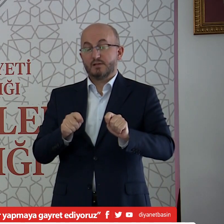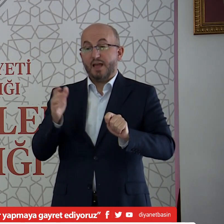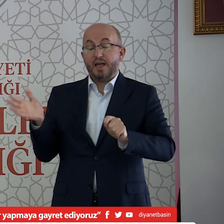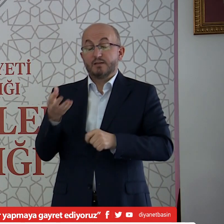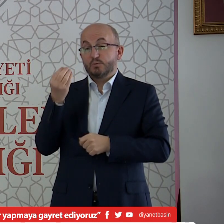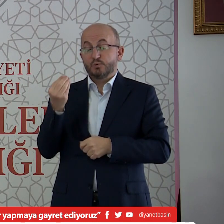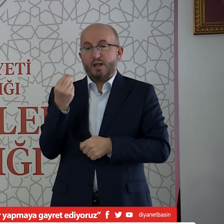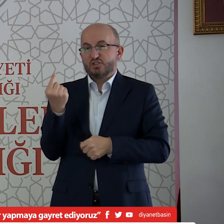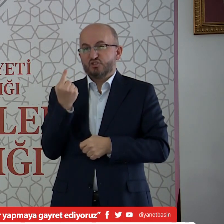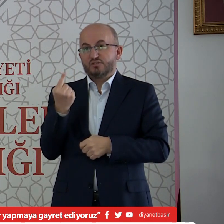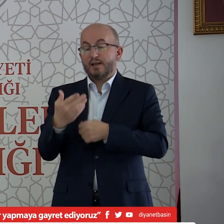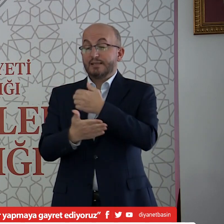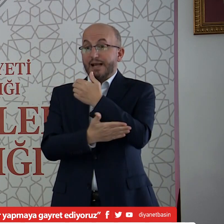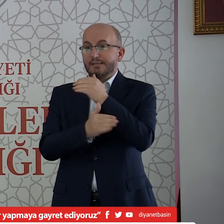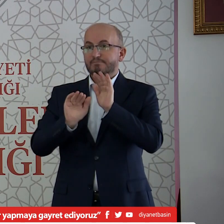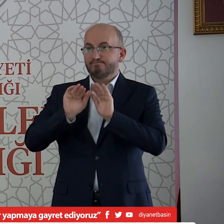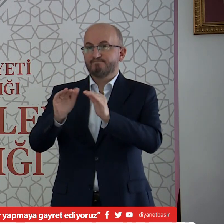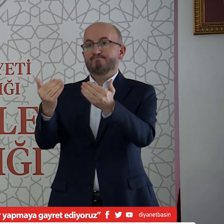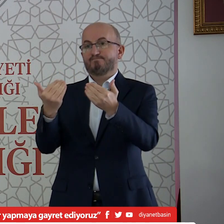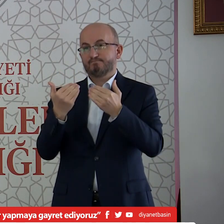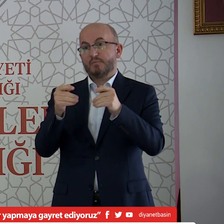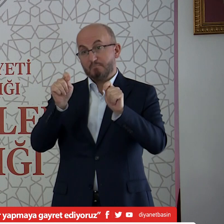En güzel şey yardımlaşmaktır.